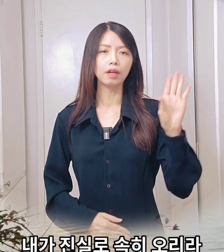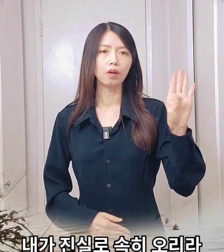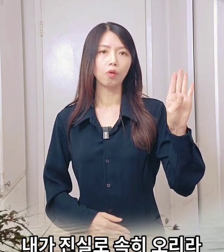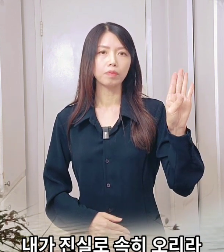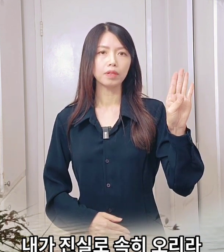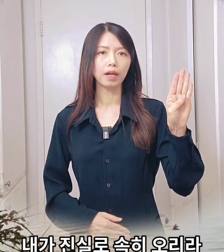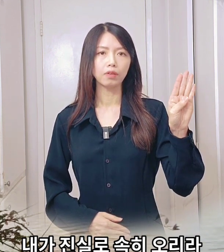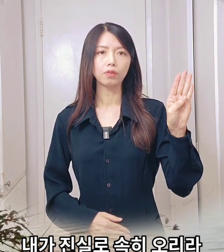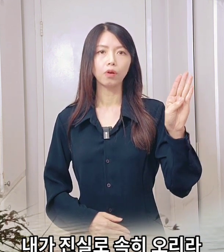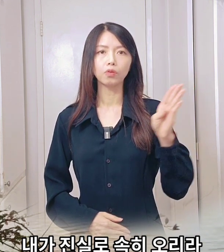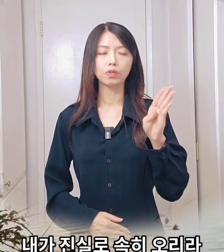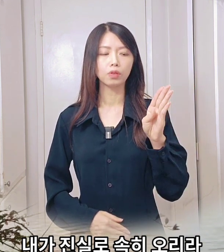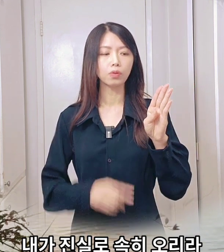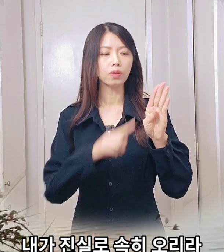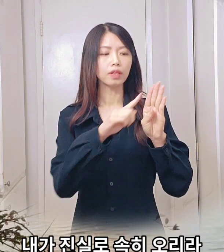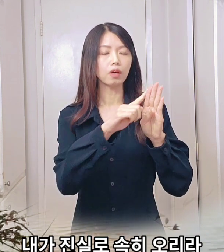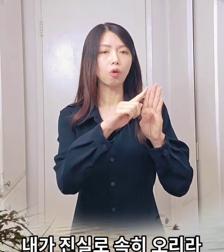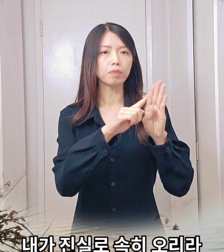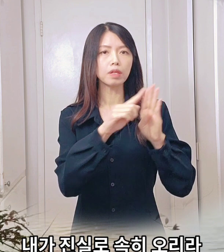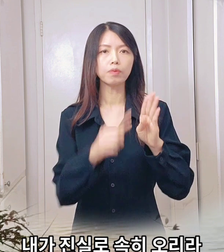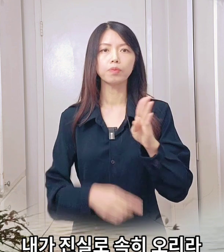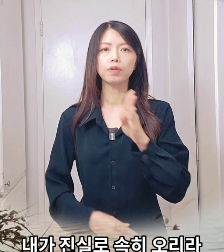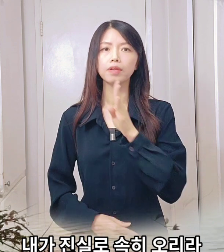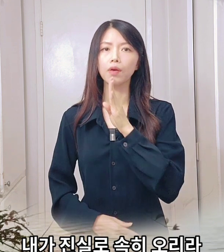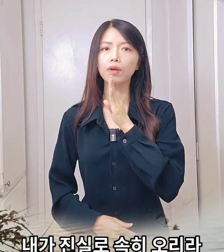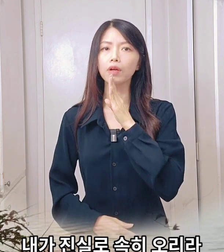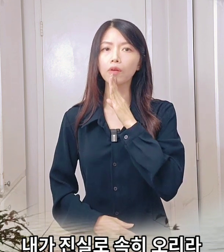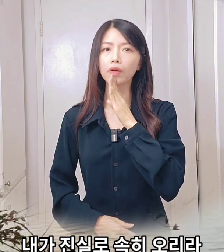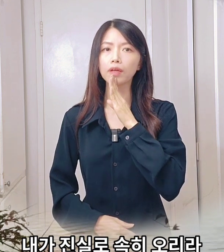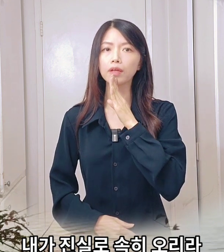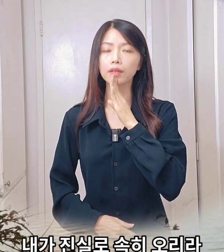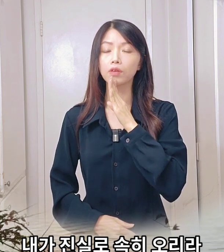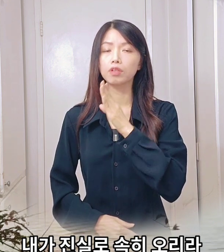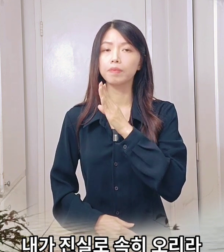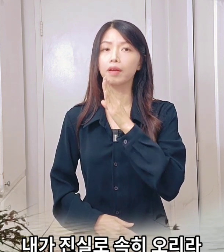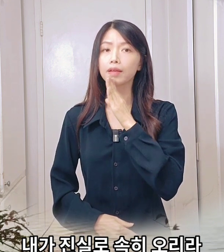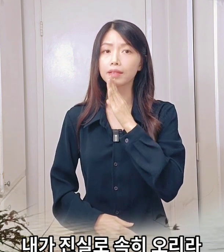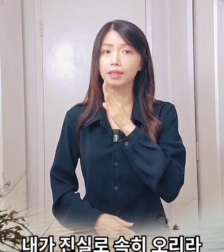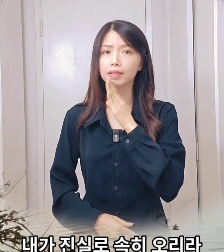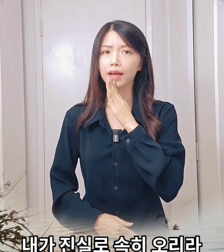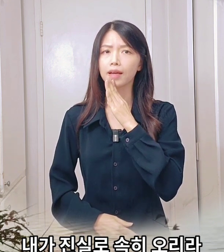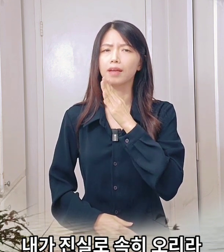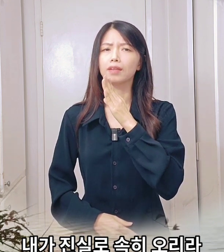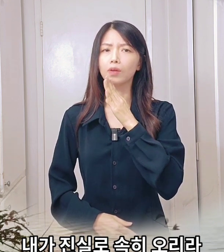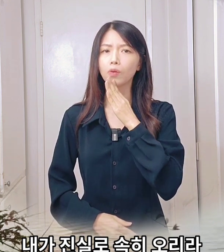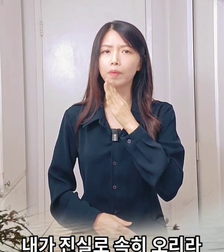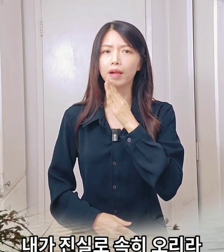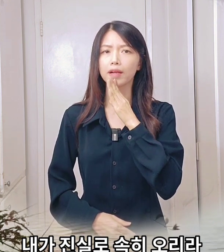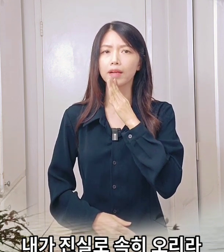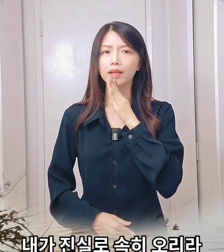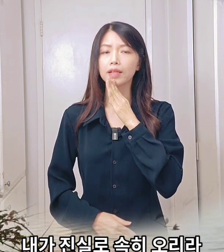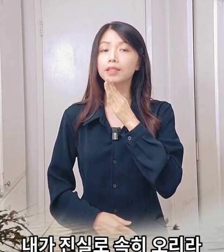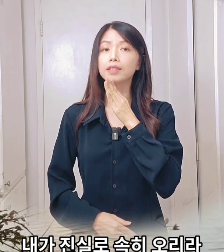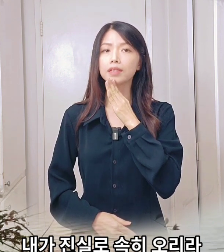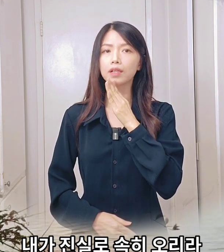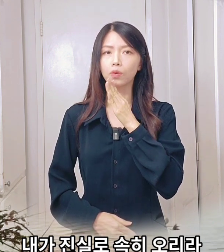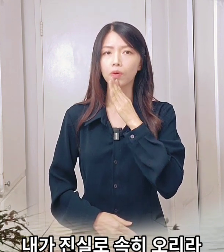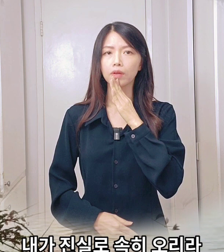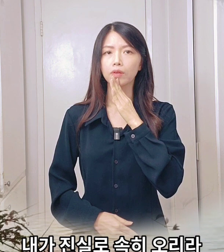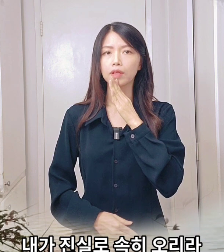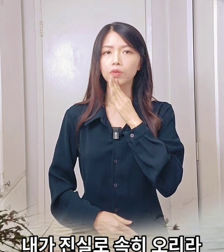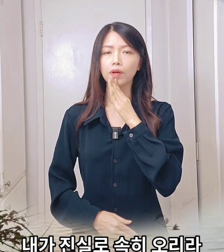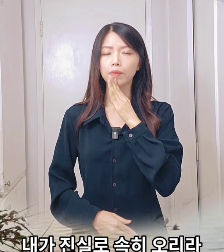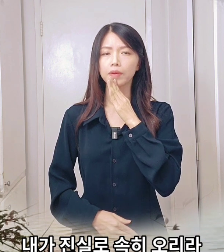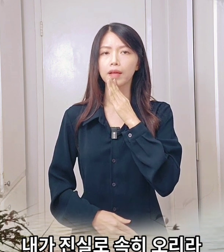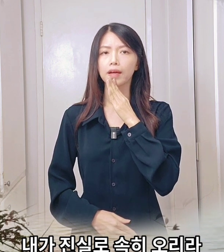수어는 엄지를 안으로 넣어주시고 이 검지 부분을 세워서 턱에 대주시면 진짜, 정말, 진실로